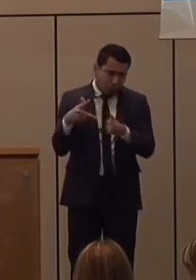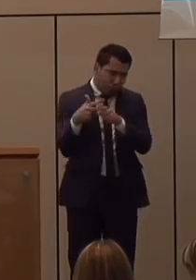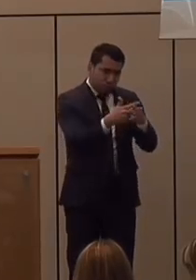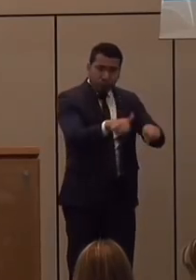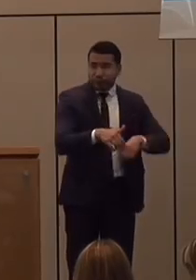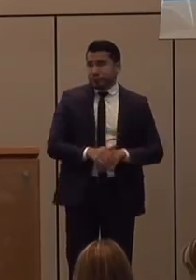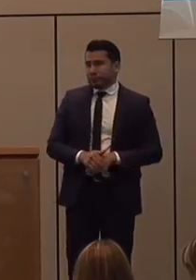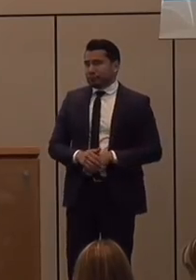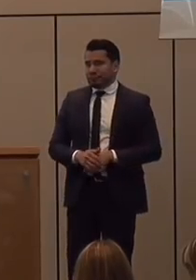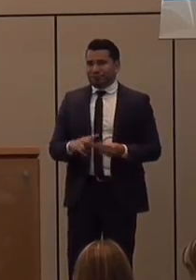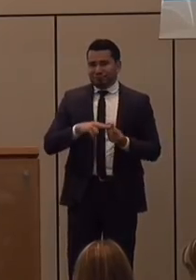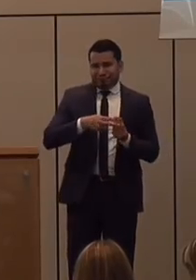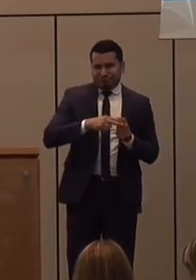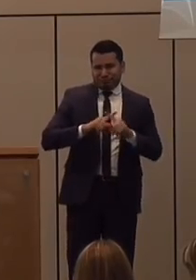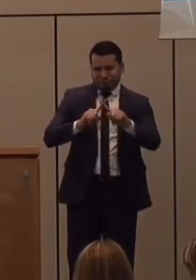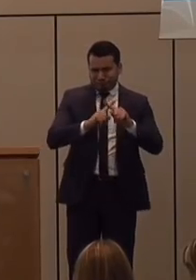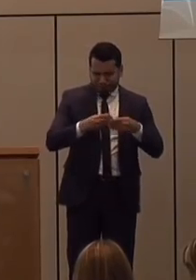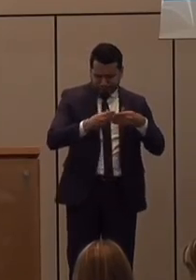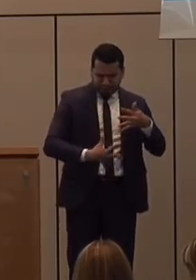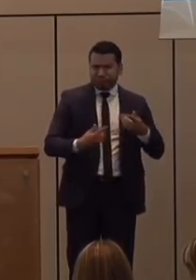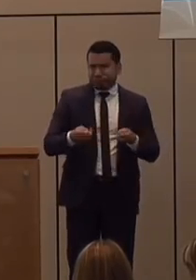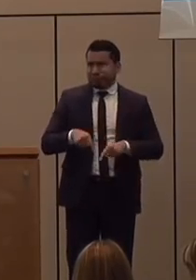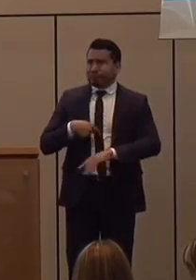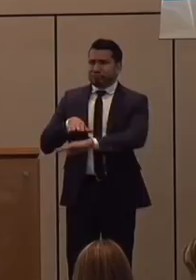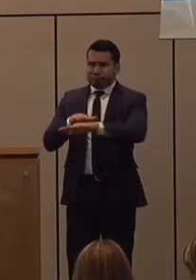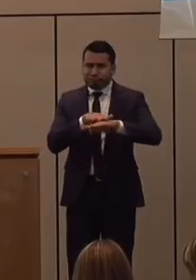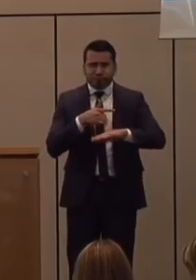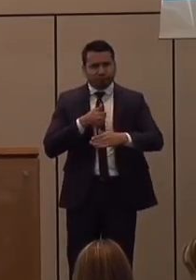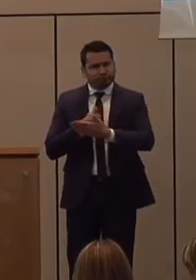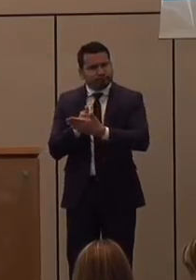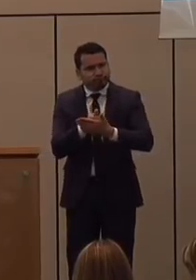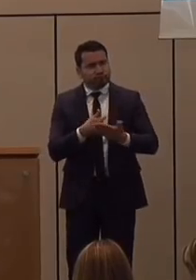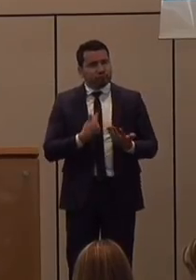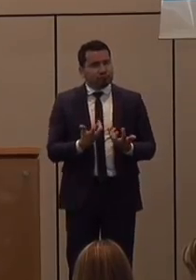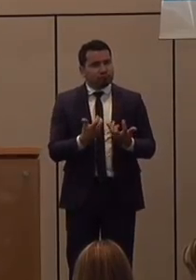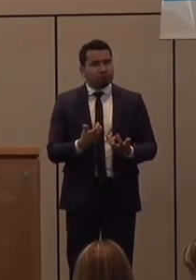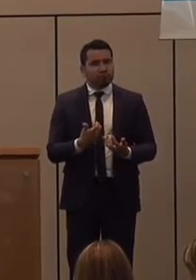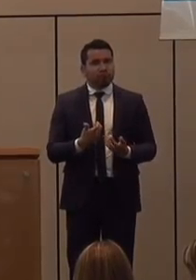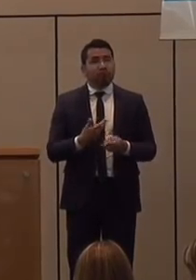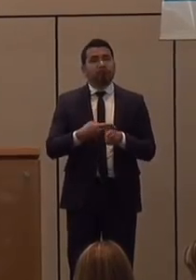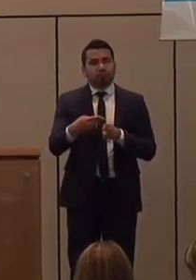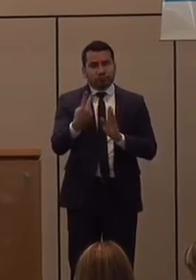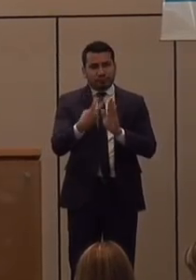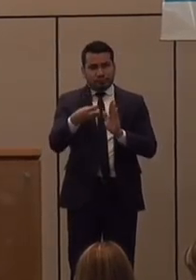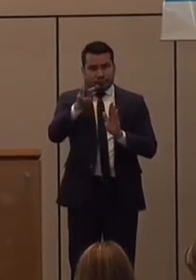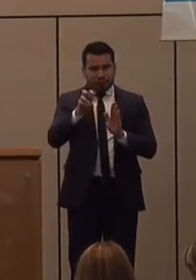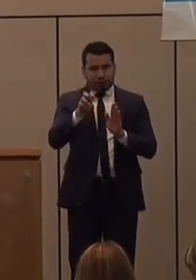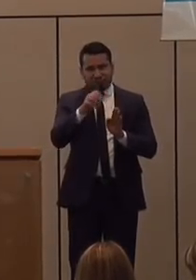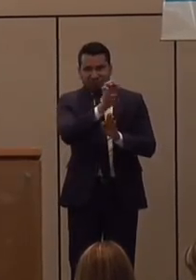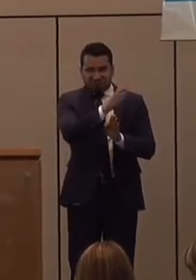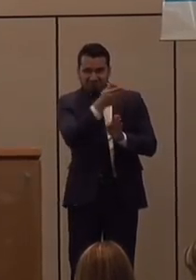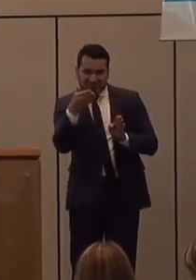sólo ese instrumento también estamos trabajando muy fuertemente para sacar a principios del próximo año